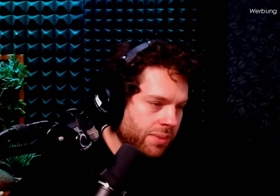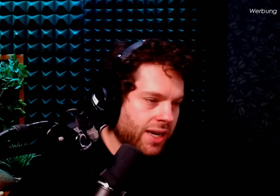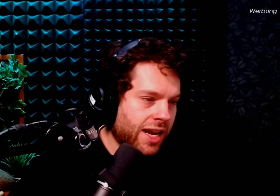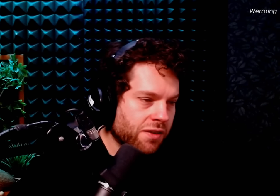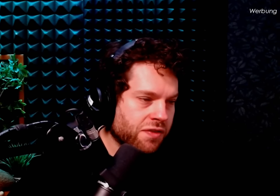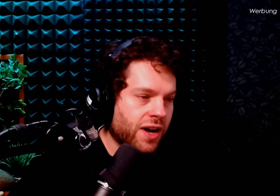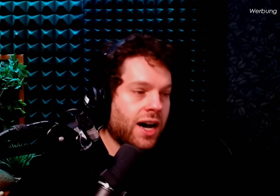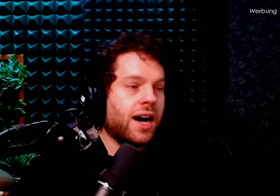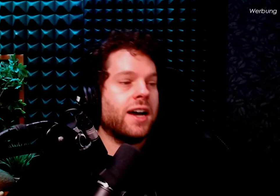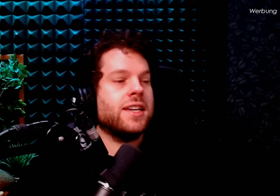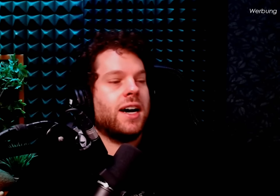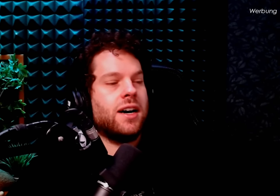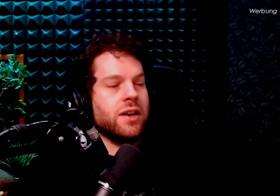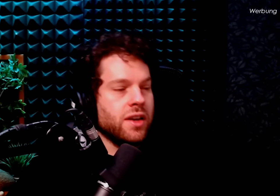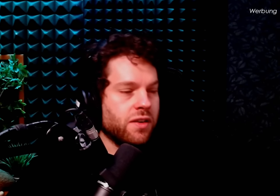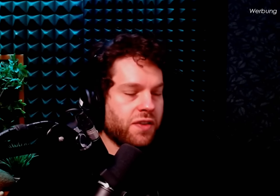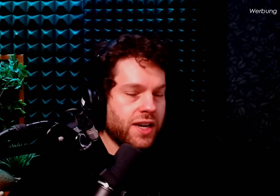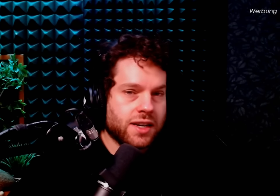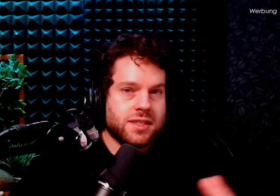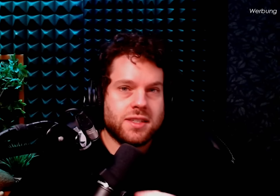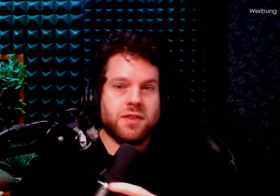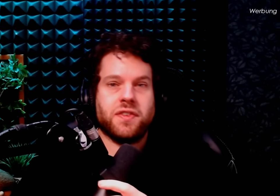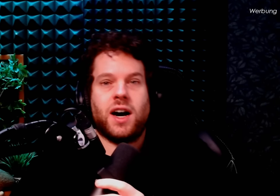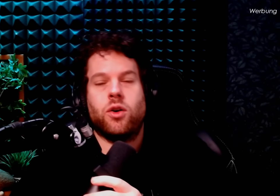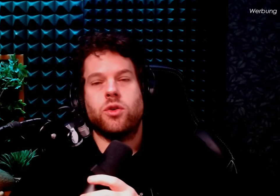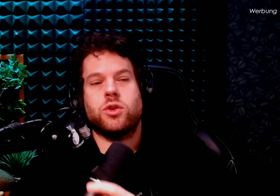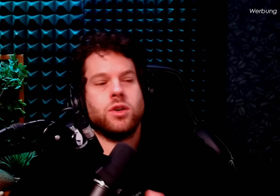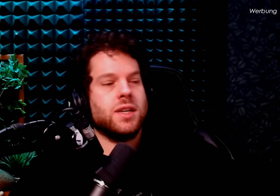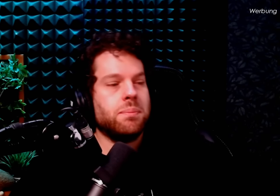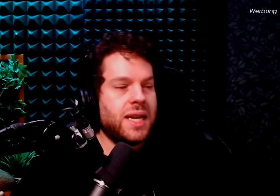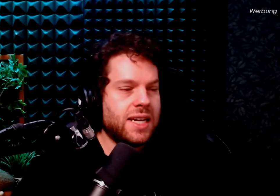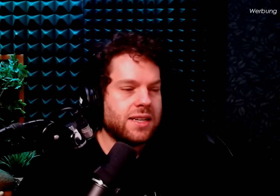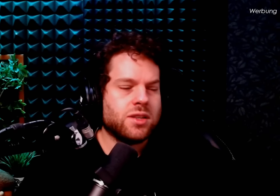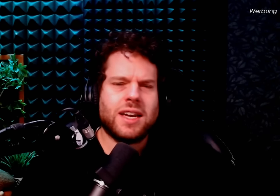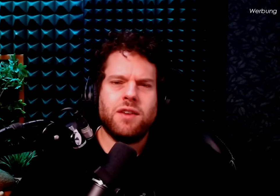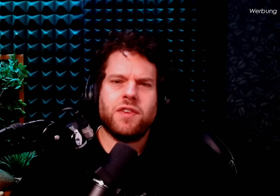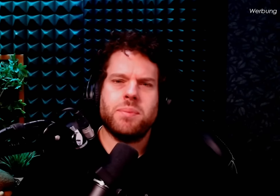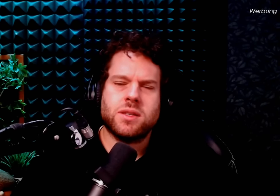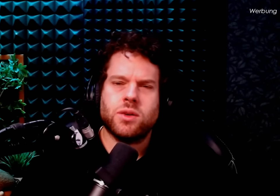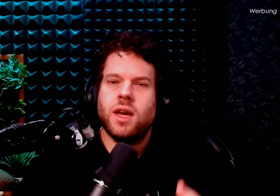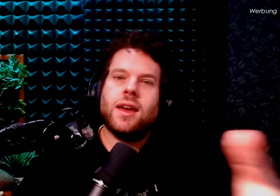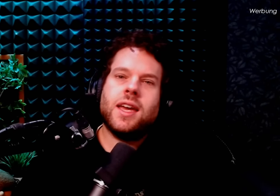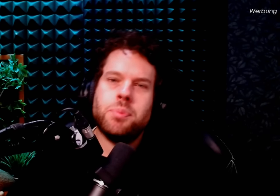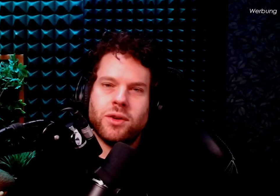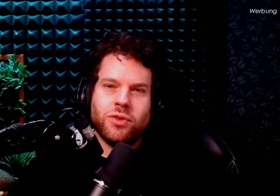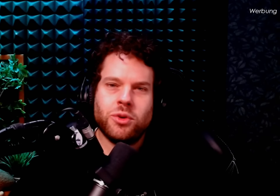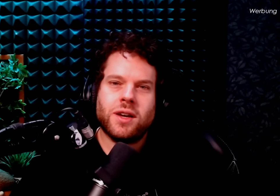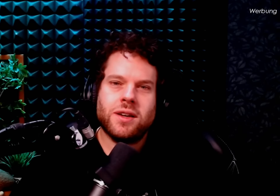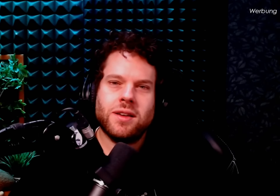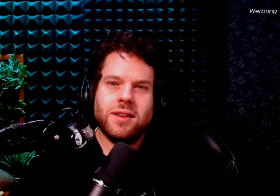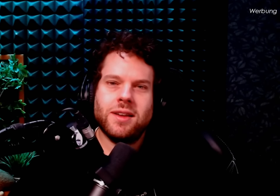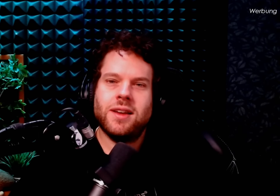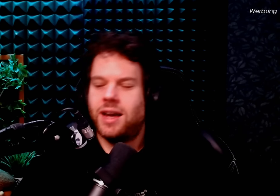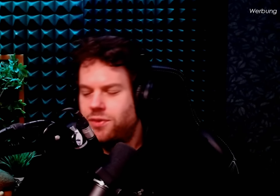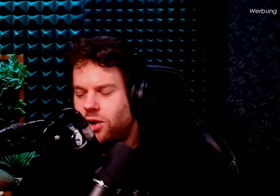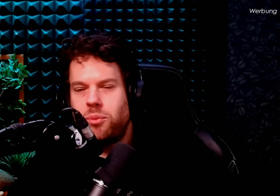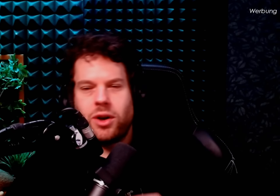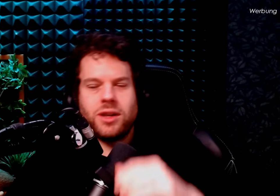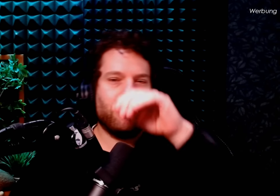Fleming F., ah, ja, Fenris TV, Dr. Meat, sondern einfach mal so, hey, ich bin der Flori. Ja, wir kommen heute